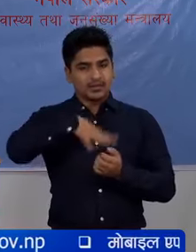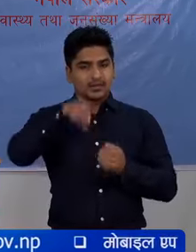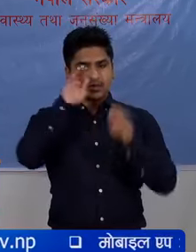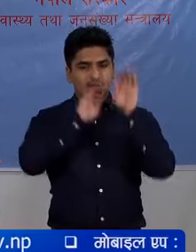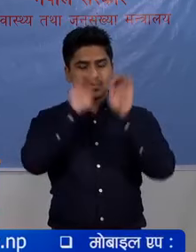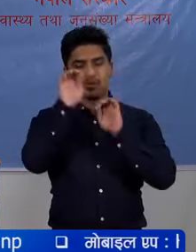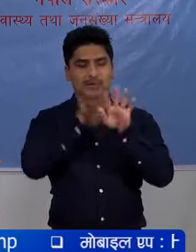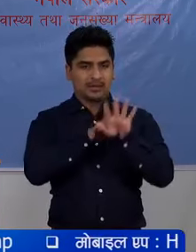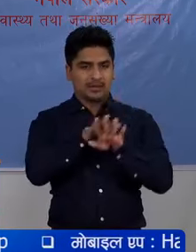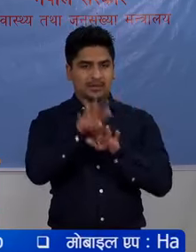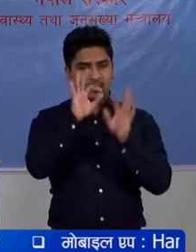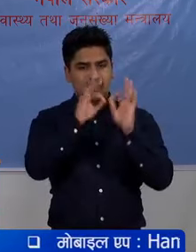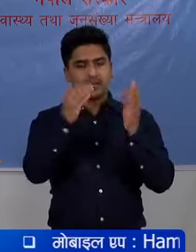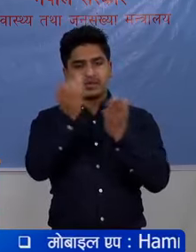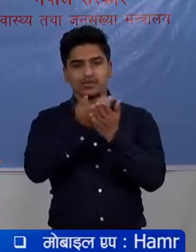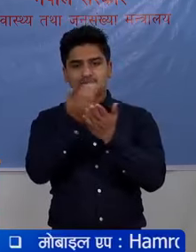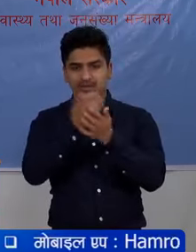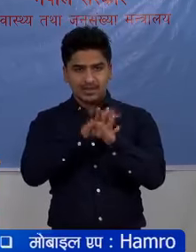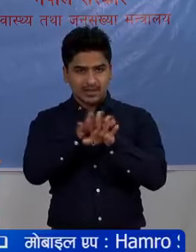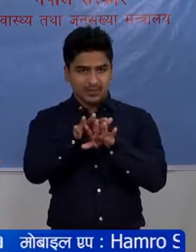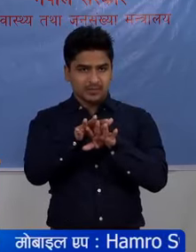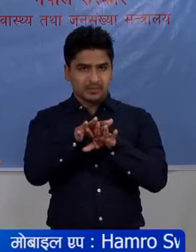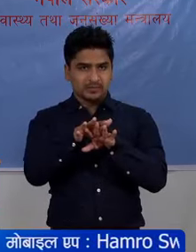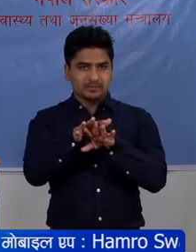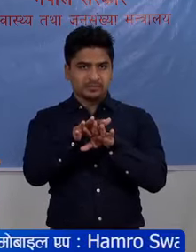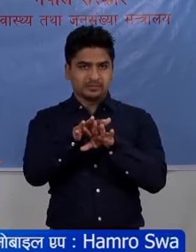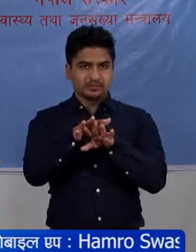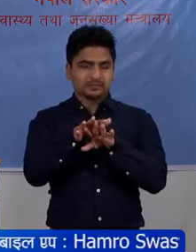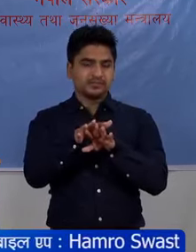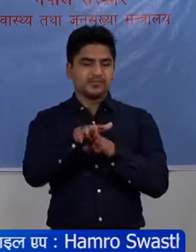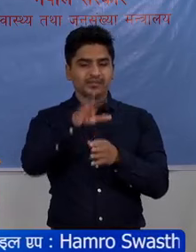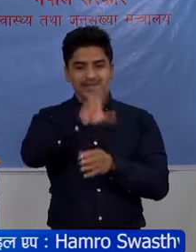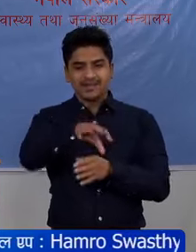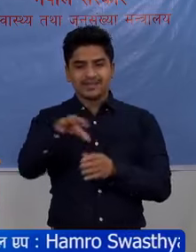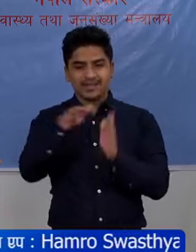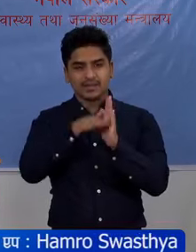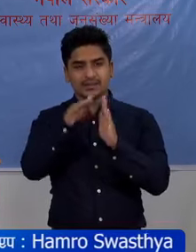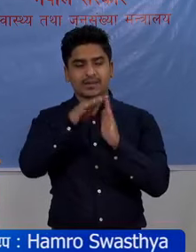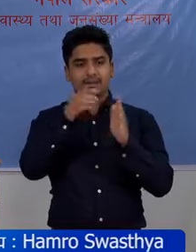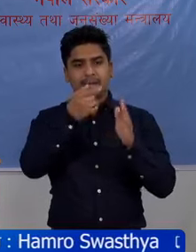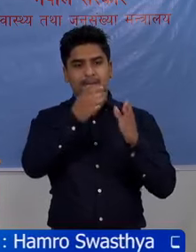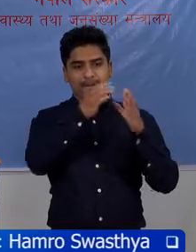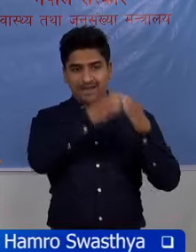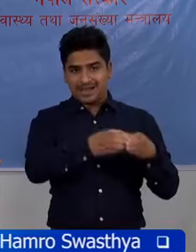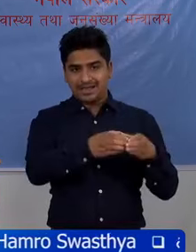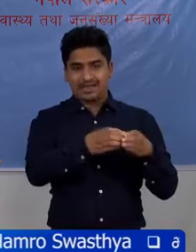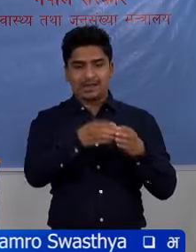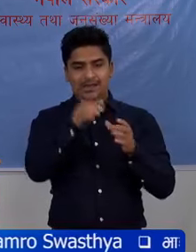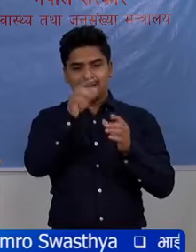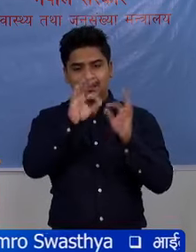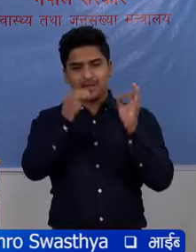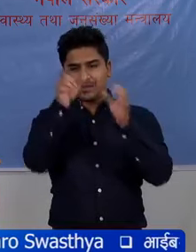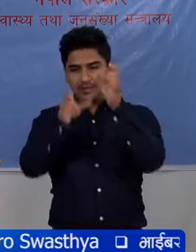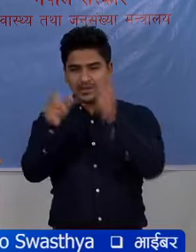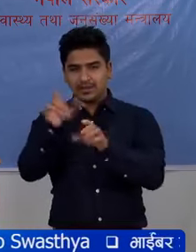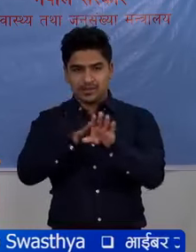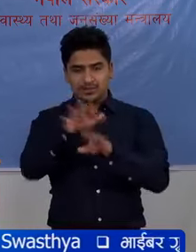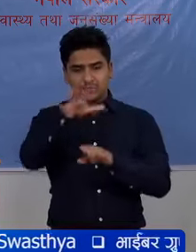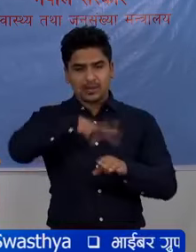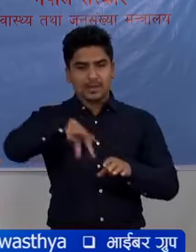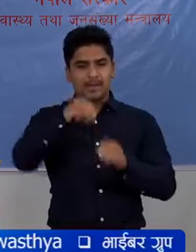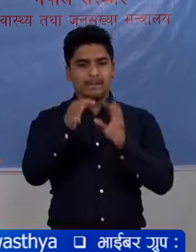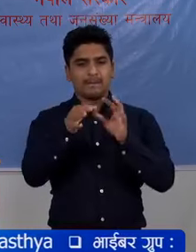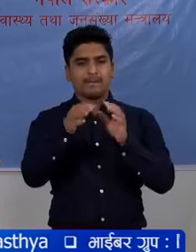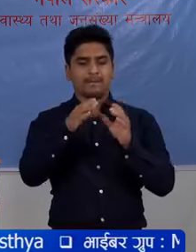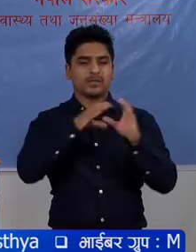सरोकार वाला आरू विविन्न संस्ता आरू इस्थाने तह पालिका विविन्न ब्यक्ति आरू तपैं हामी सबई